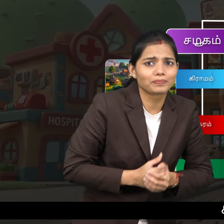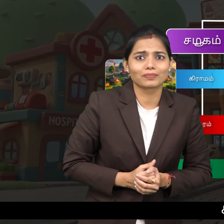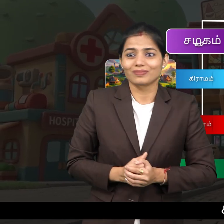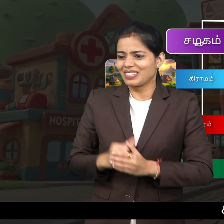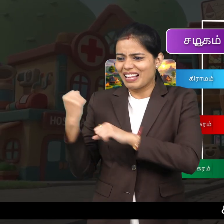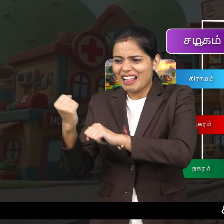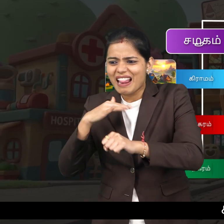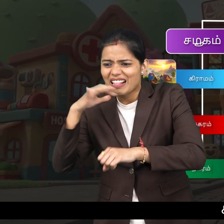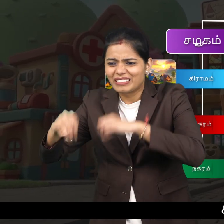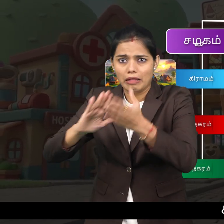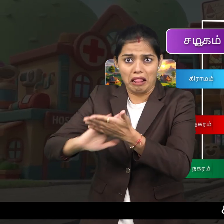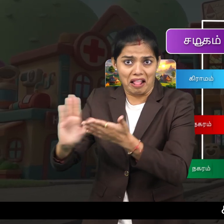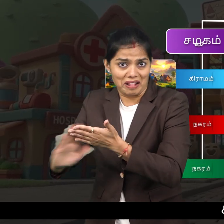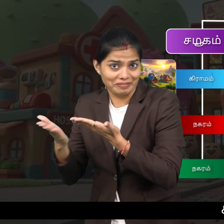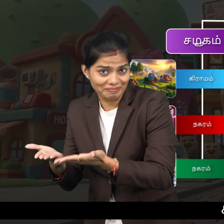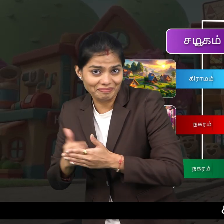கல்வி, தூய்மை,